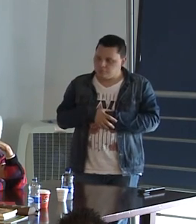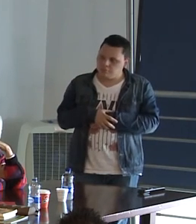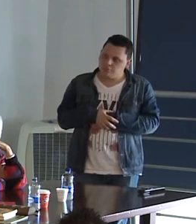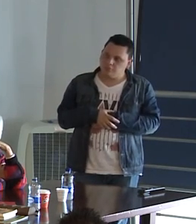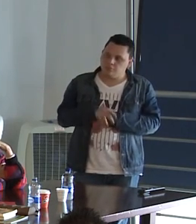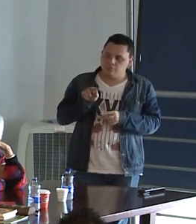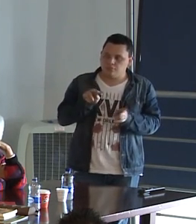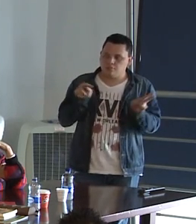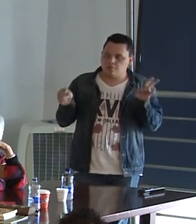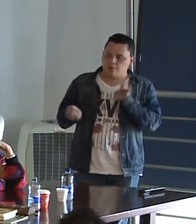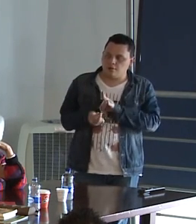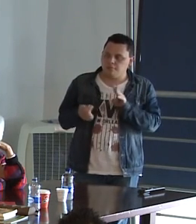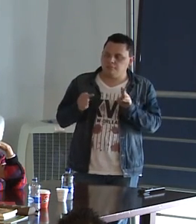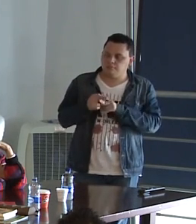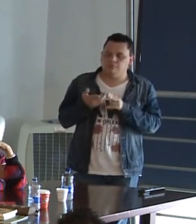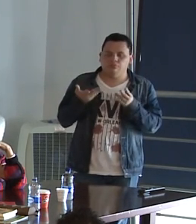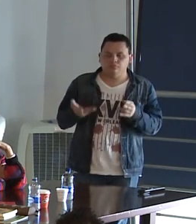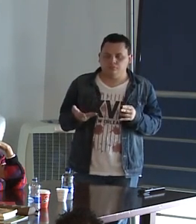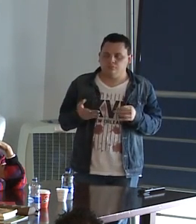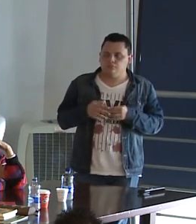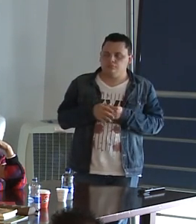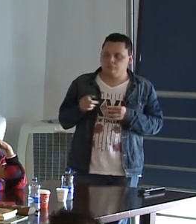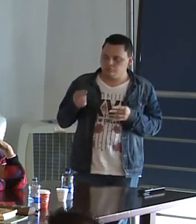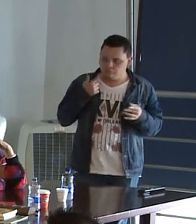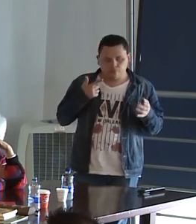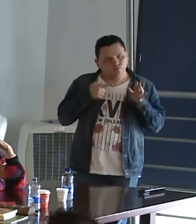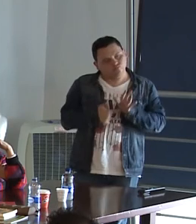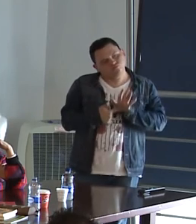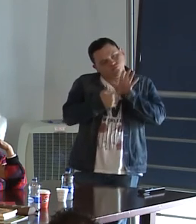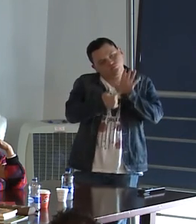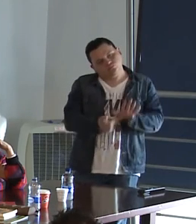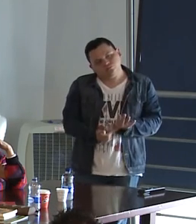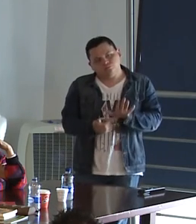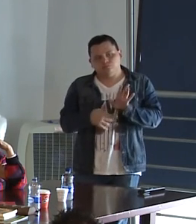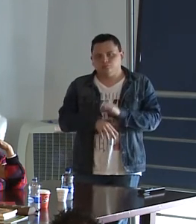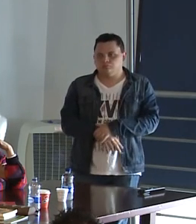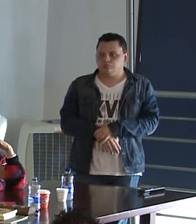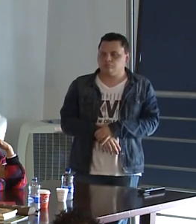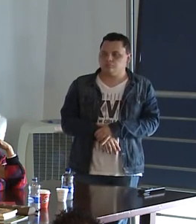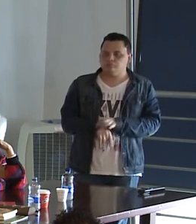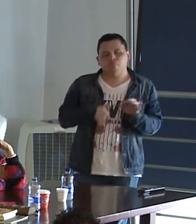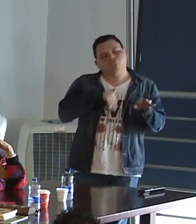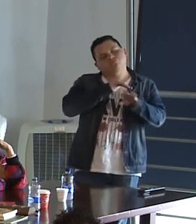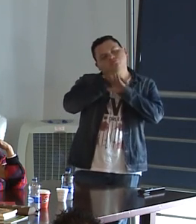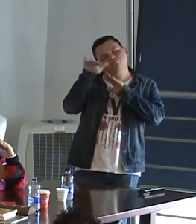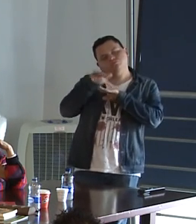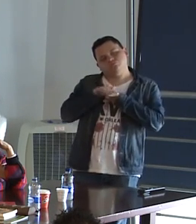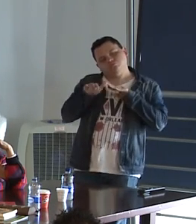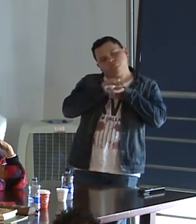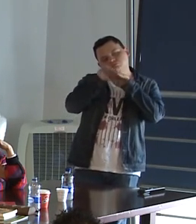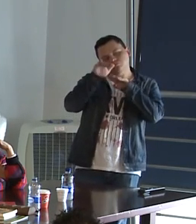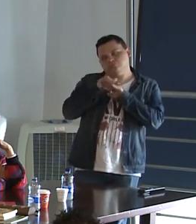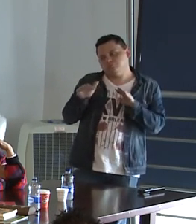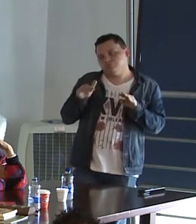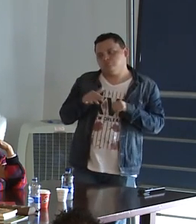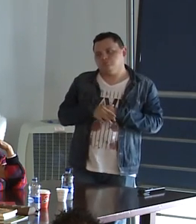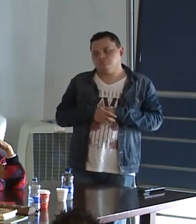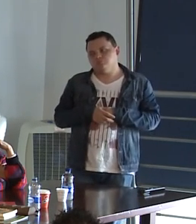las perspectivas que se han aquí visualizado, invitan a